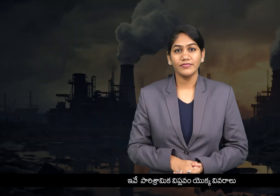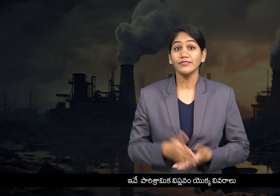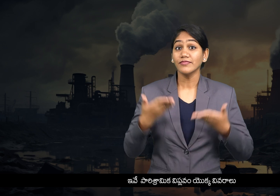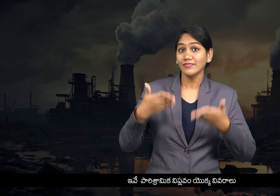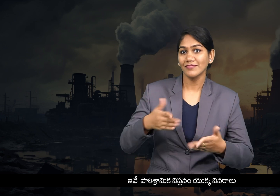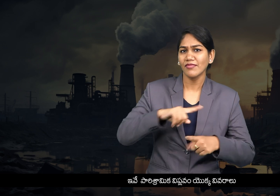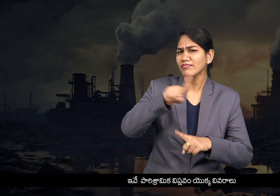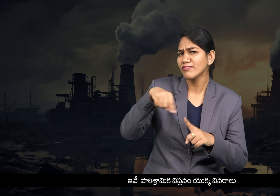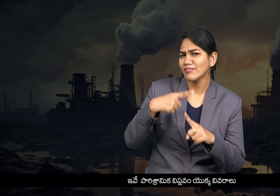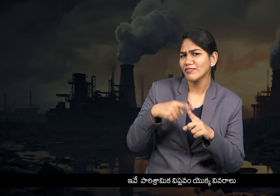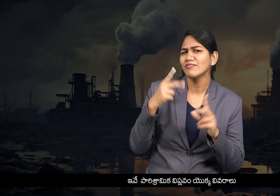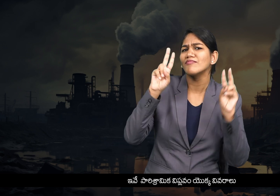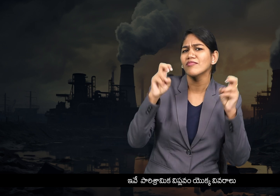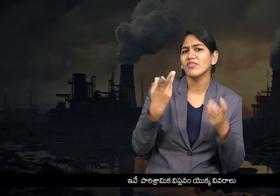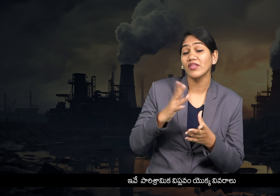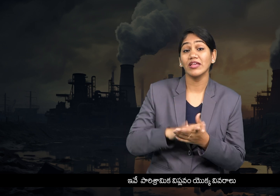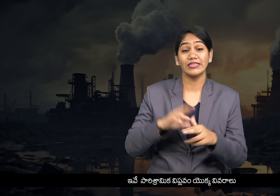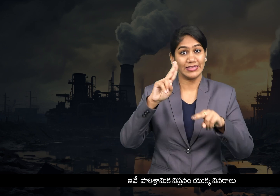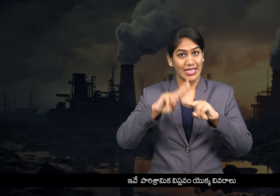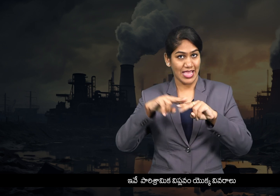ఇవే పారిశ్రామిక విప్లవం యొక్క వివరాలు.